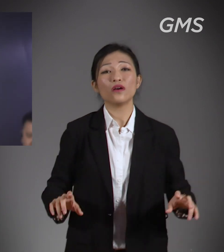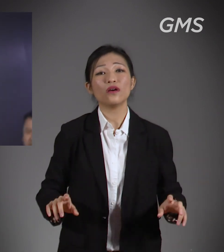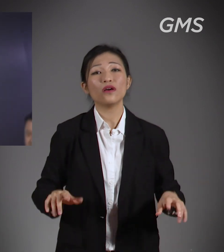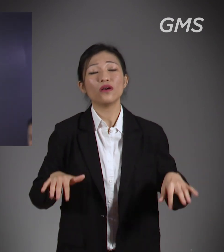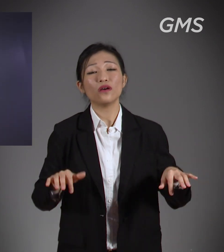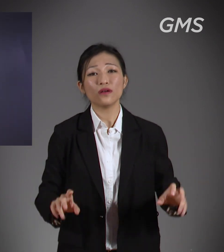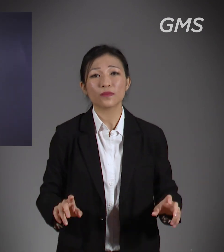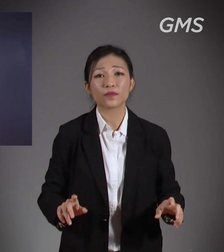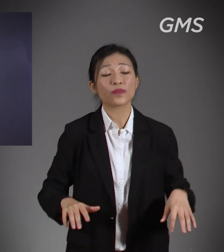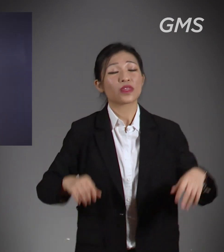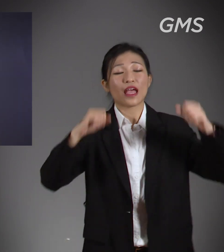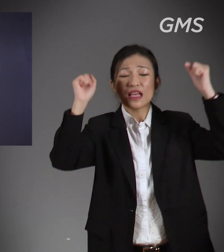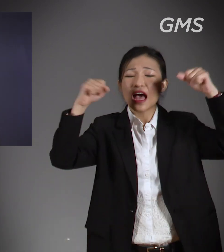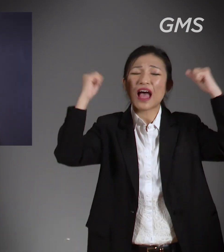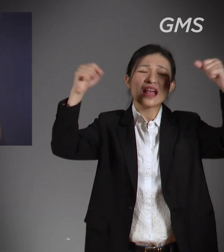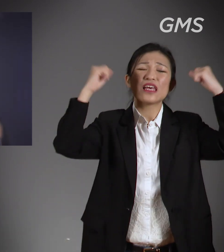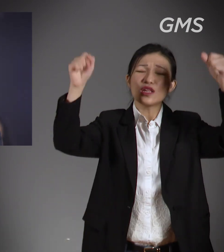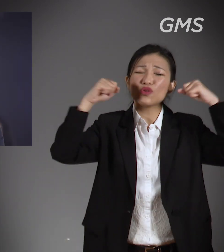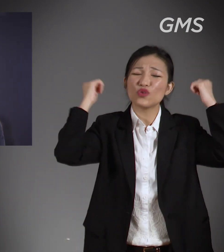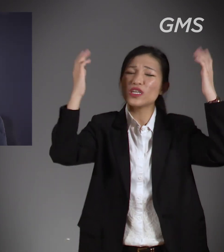Bapa dan rajaku.